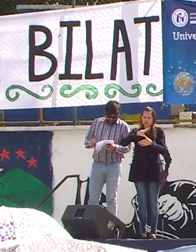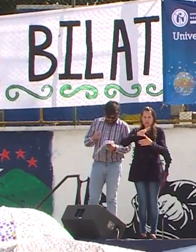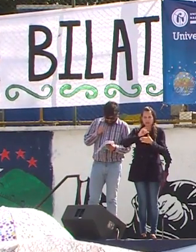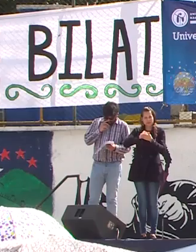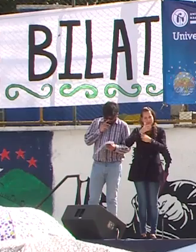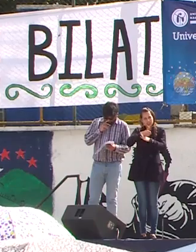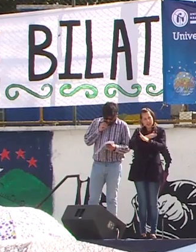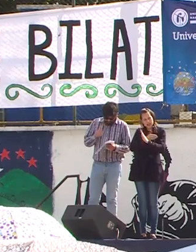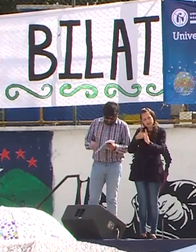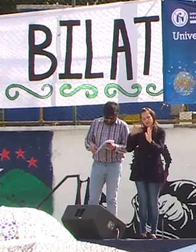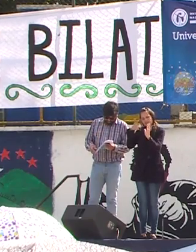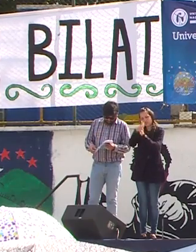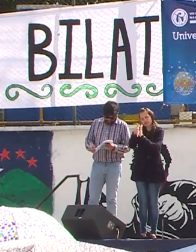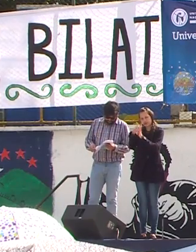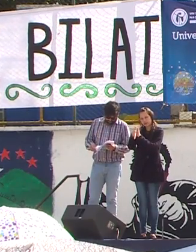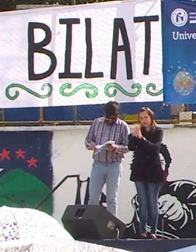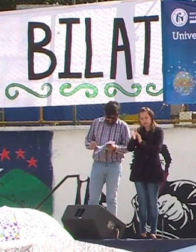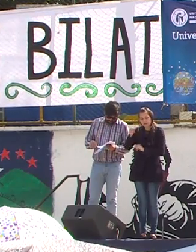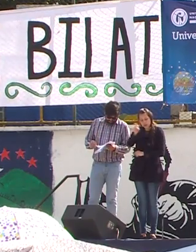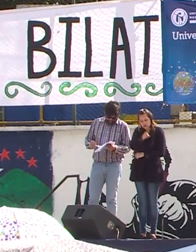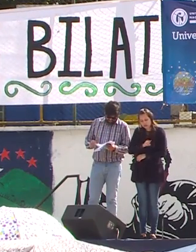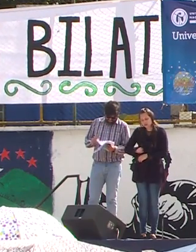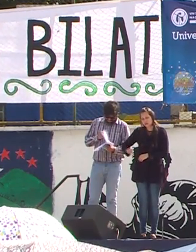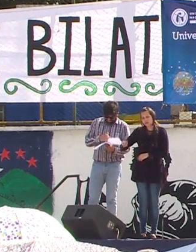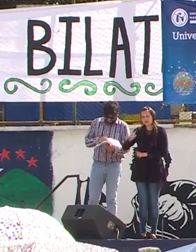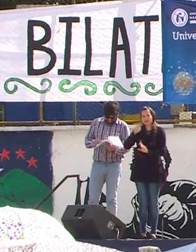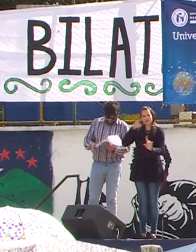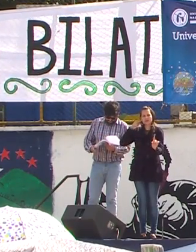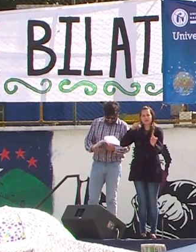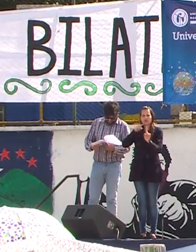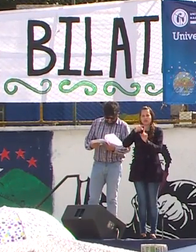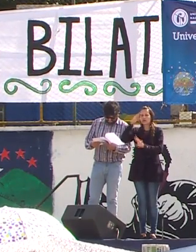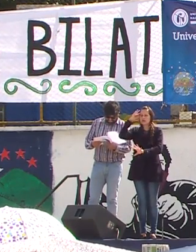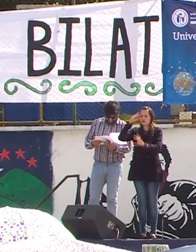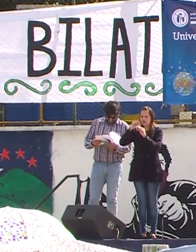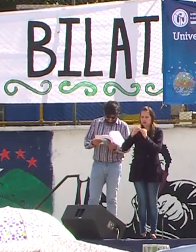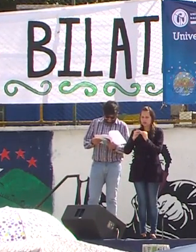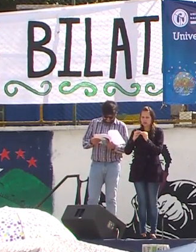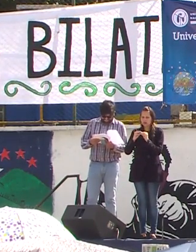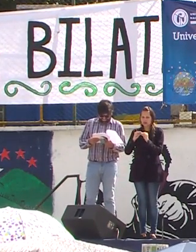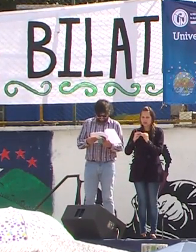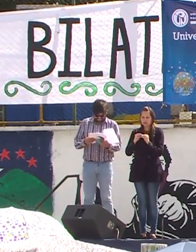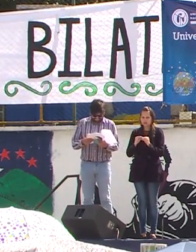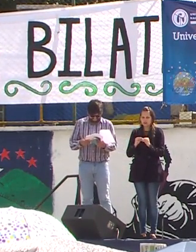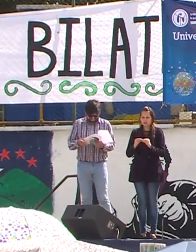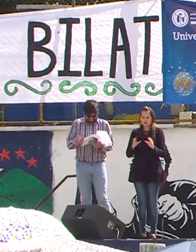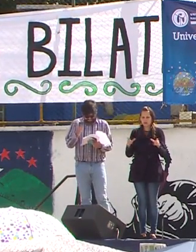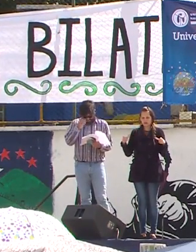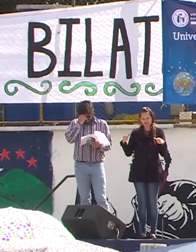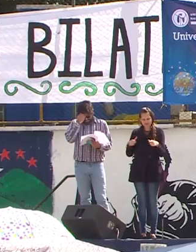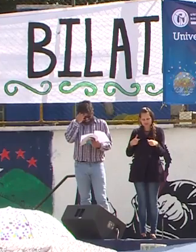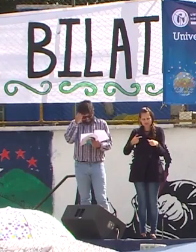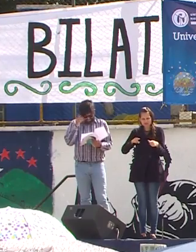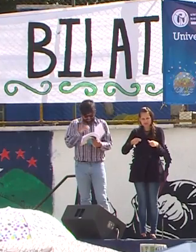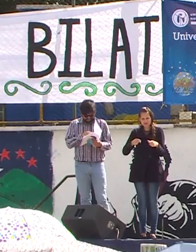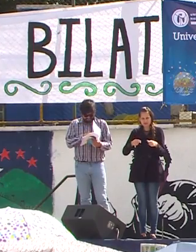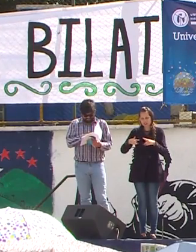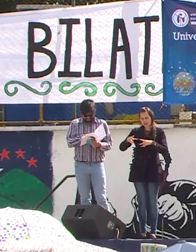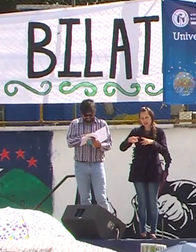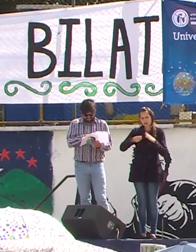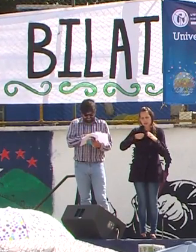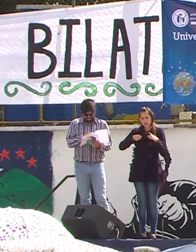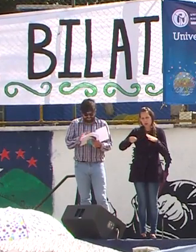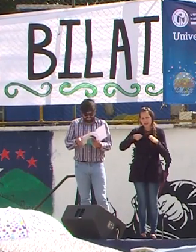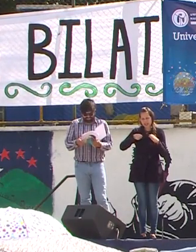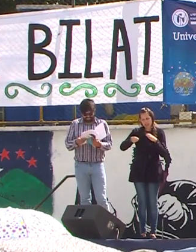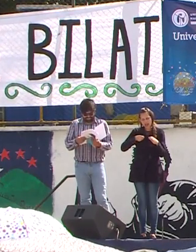anunciado. Con ellos nos proponemos acuerdos para la movilidad, para el intercambio, para